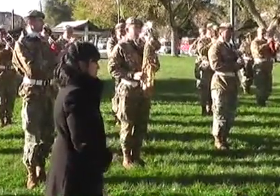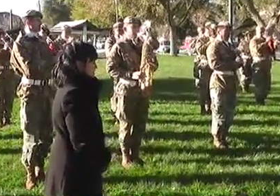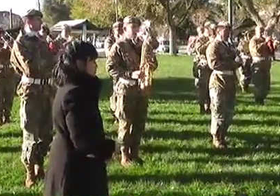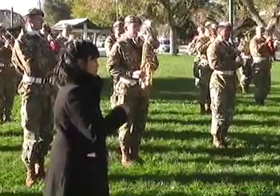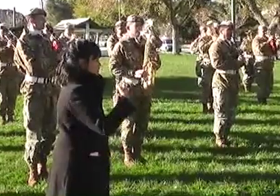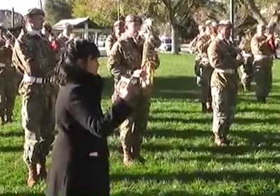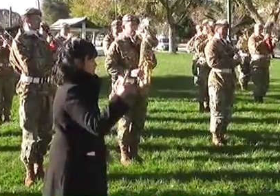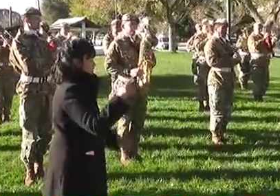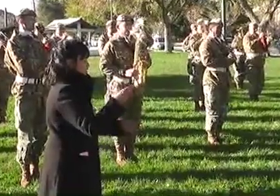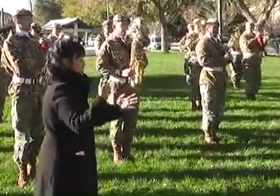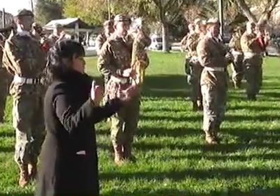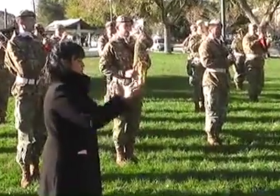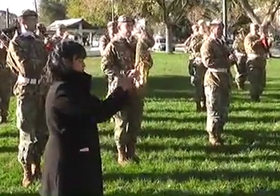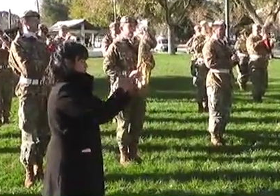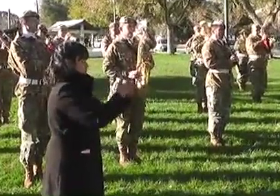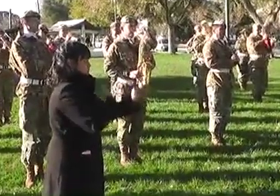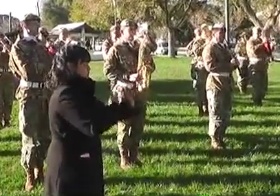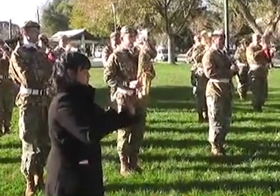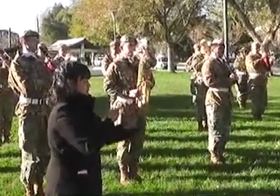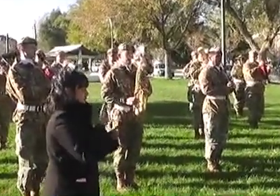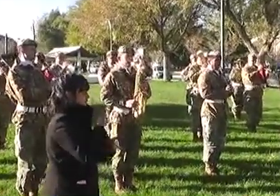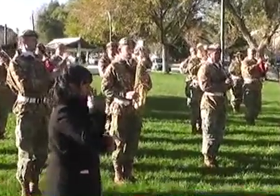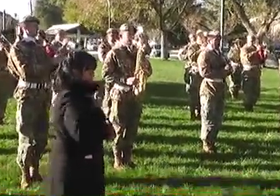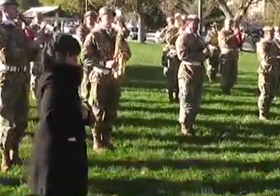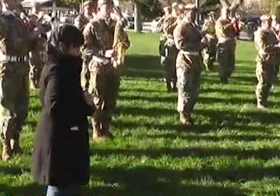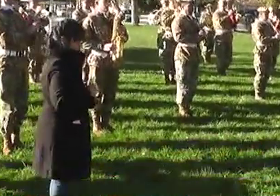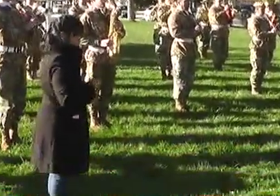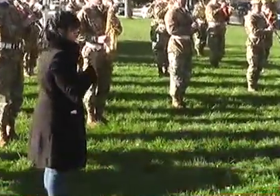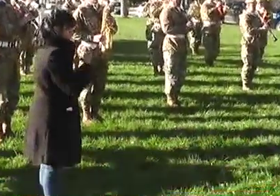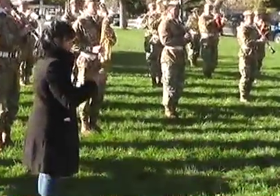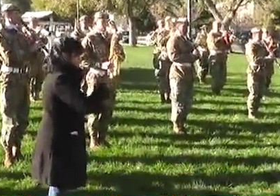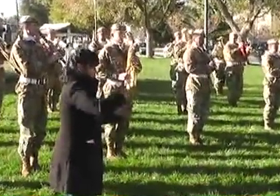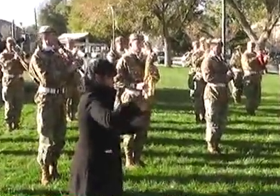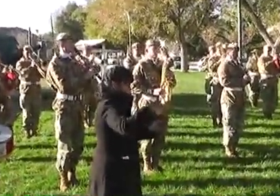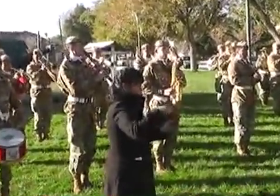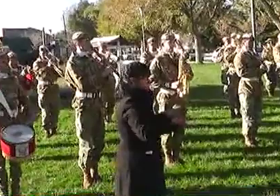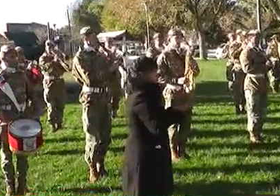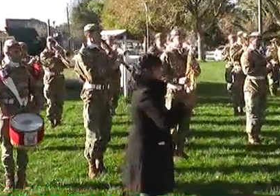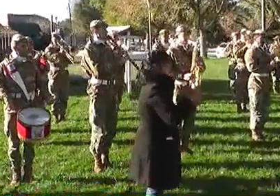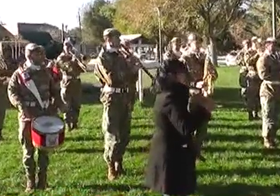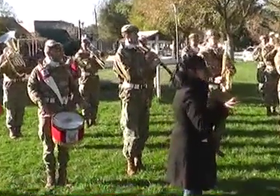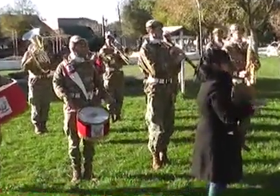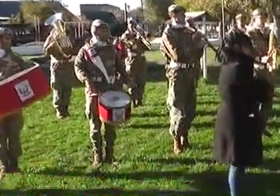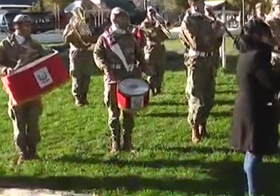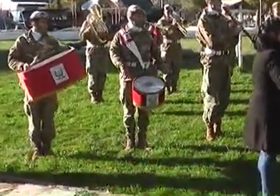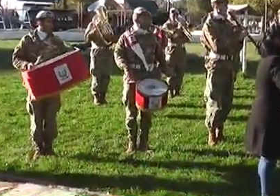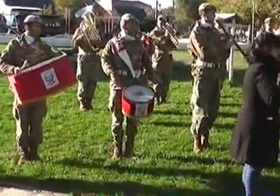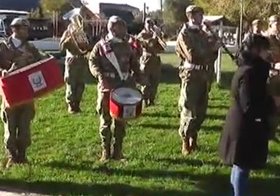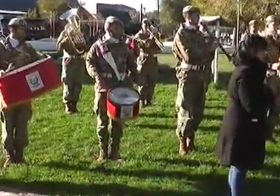Pero al final de los bandos chocan y se impone la causa patriótica. La frase musical va de un pianísimo a un fortísimo,